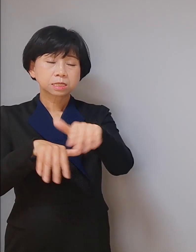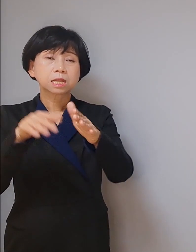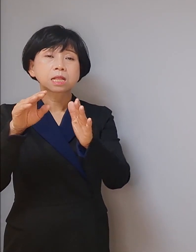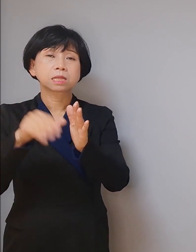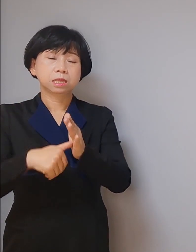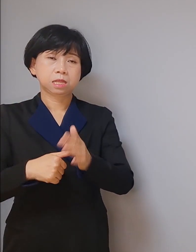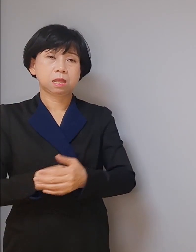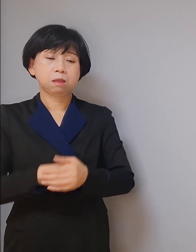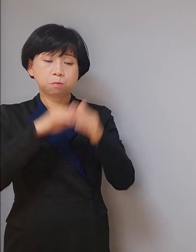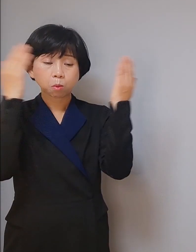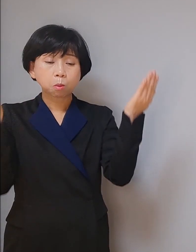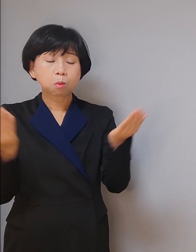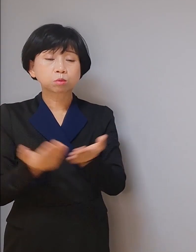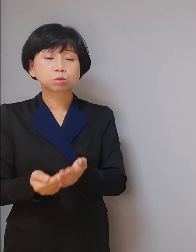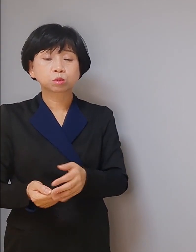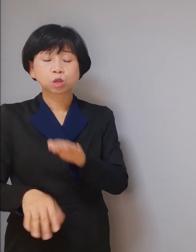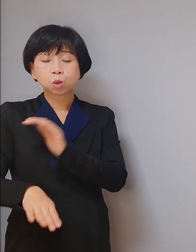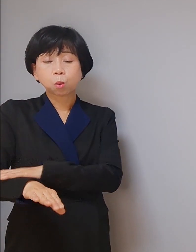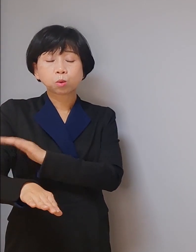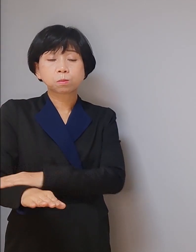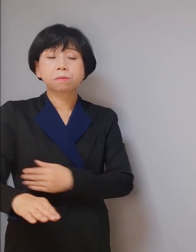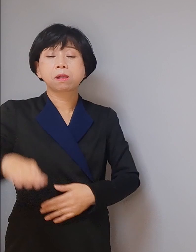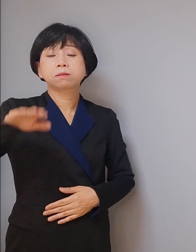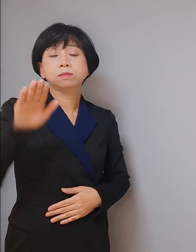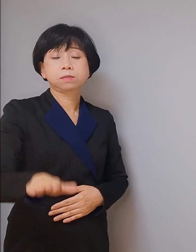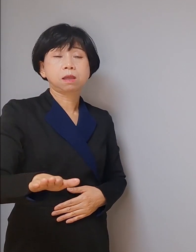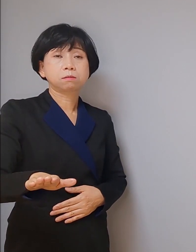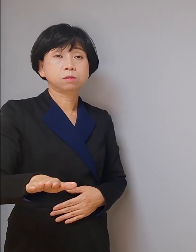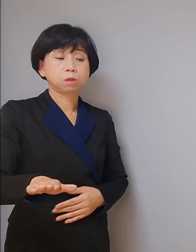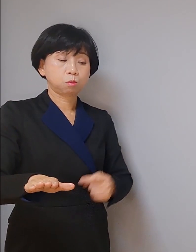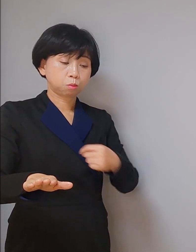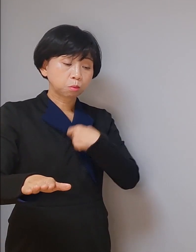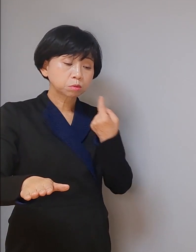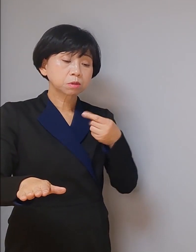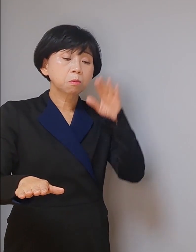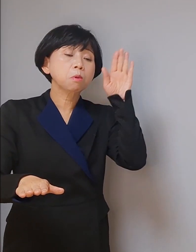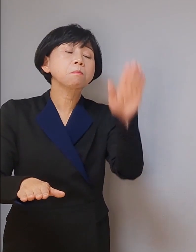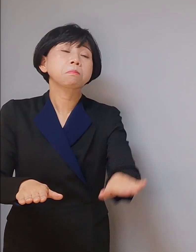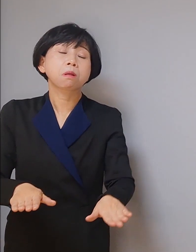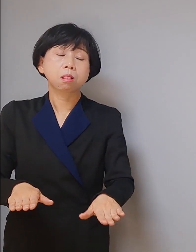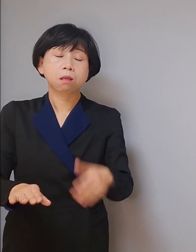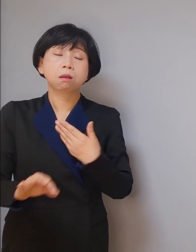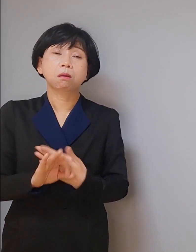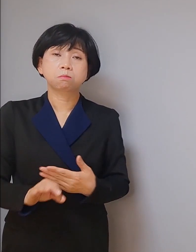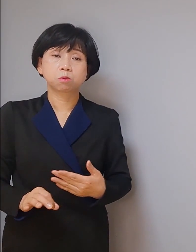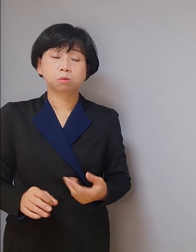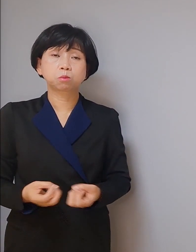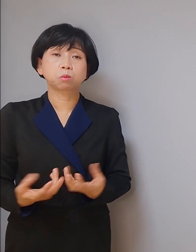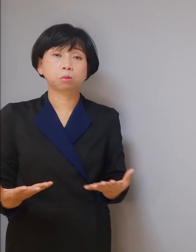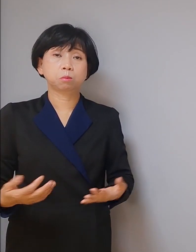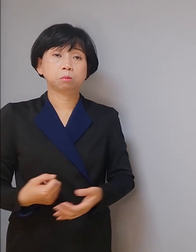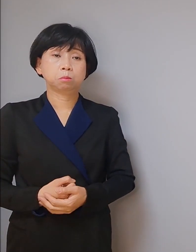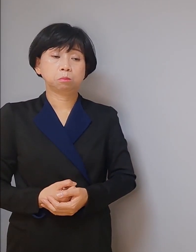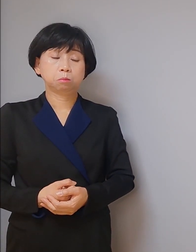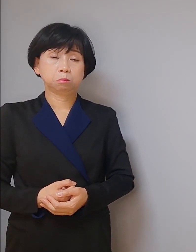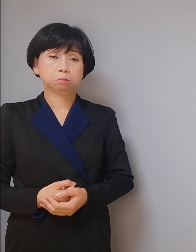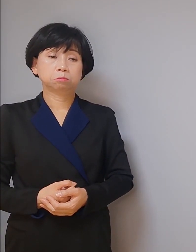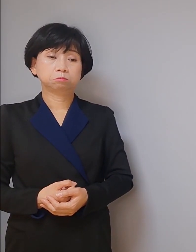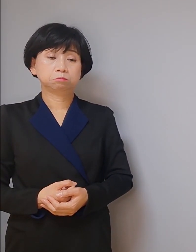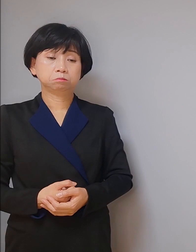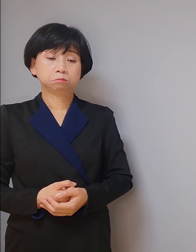볼까요? 모두가 오른발부터 나가는데 혼자 왼발부터 나가는 거죠. 어떤 일이